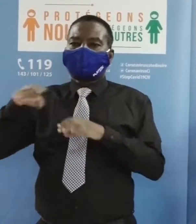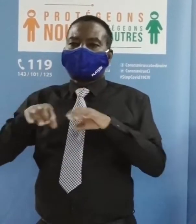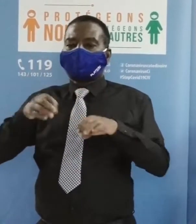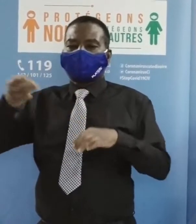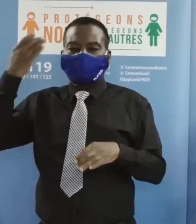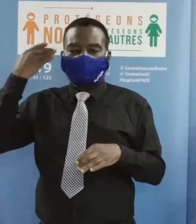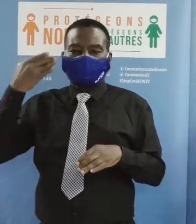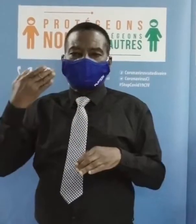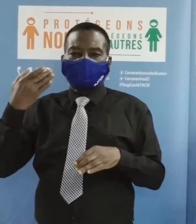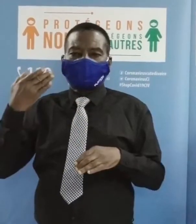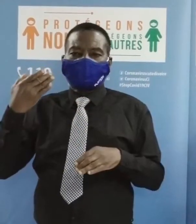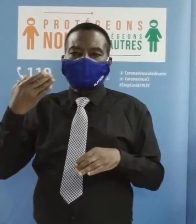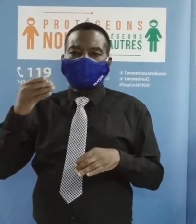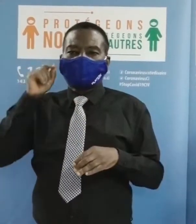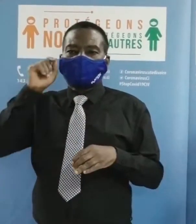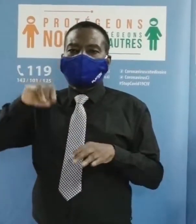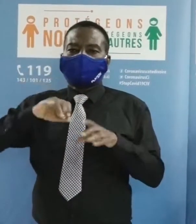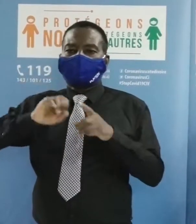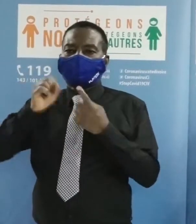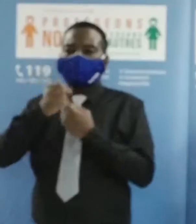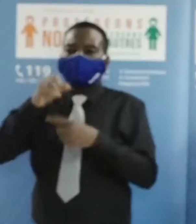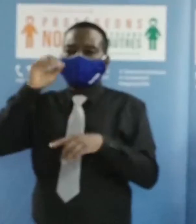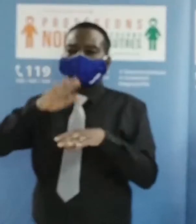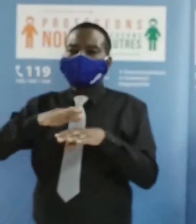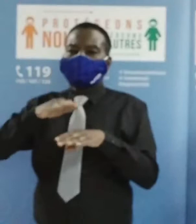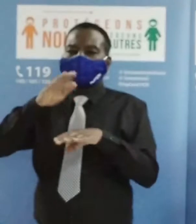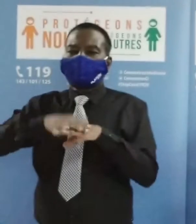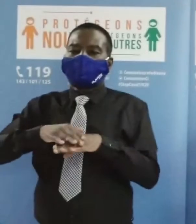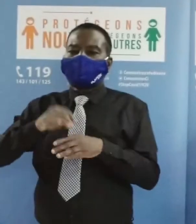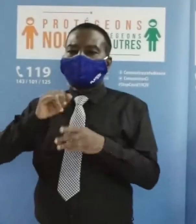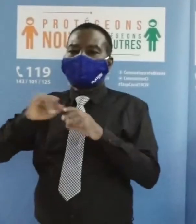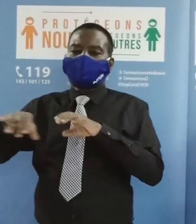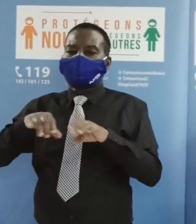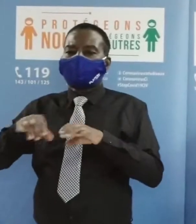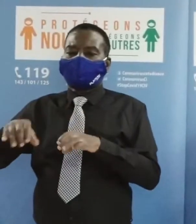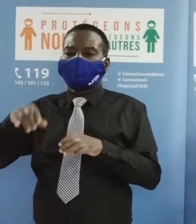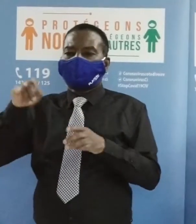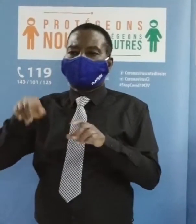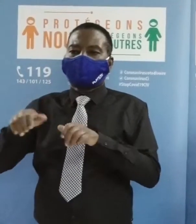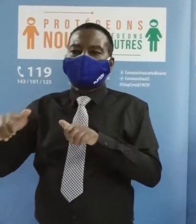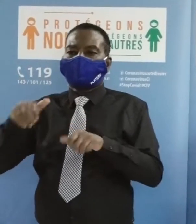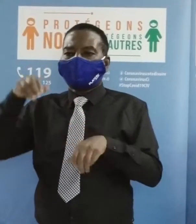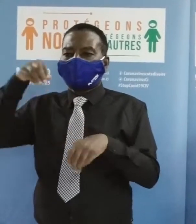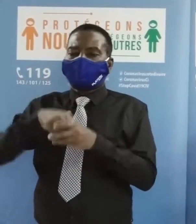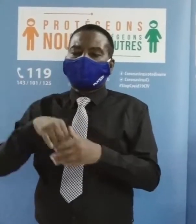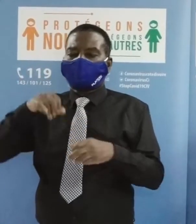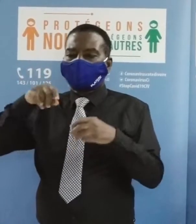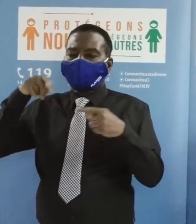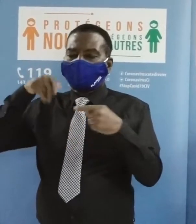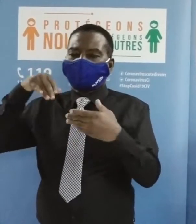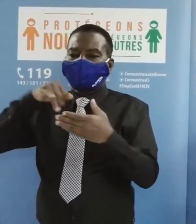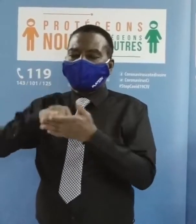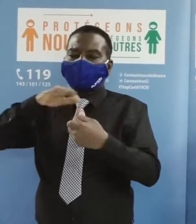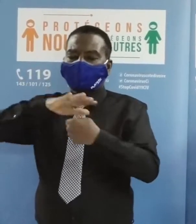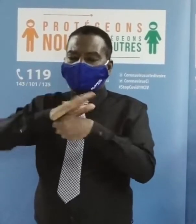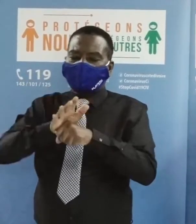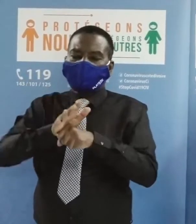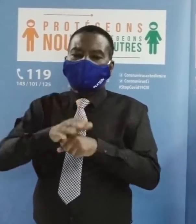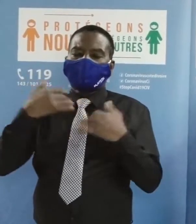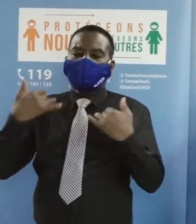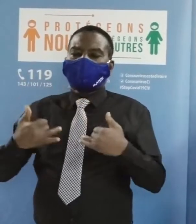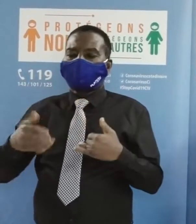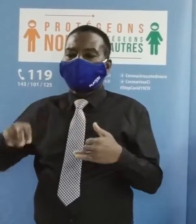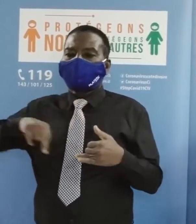donc une un point de situation sur ce qui a été menée comme activité dans le cadre de la lutte contre le cannabis est